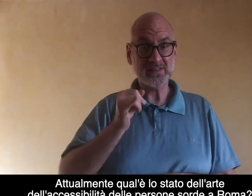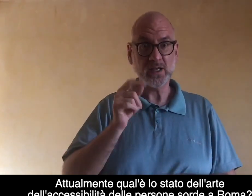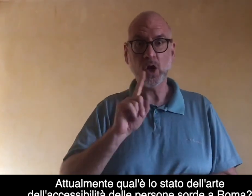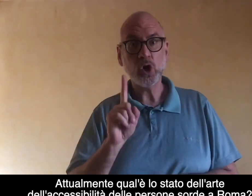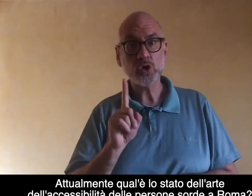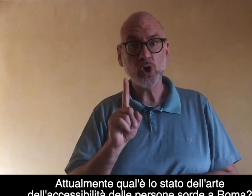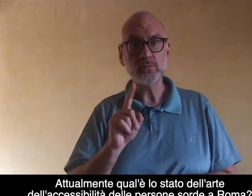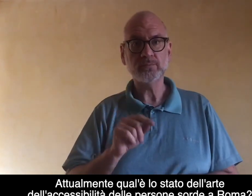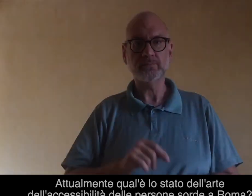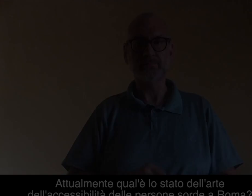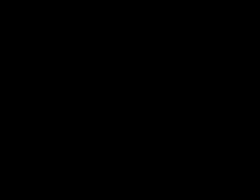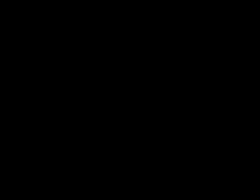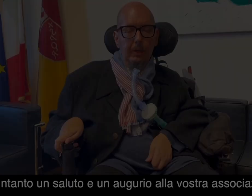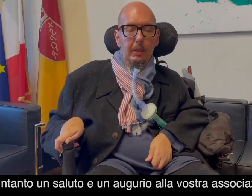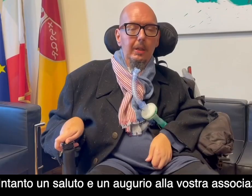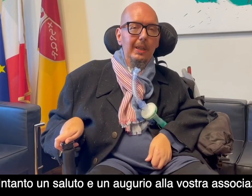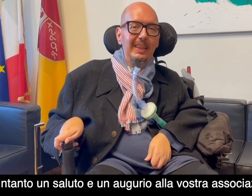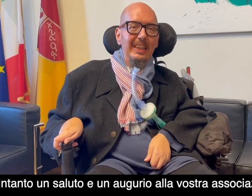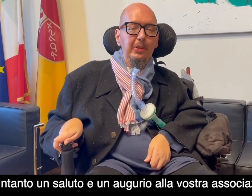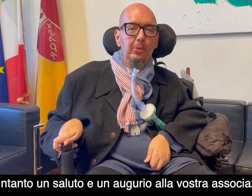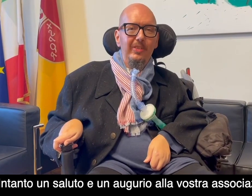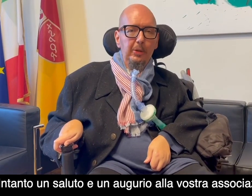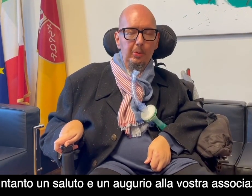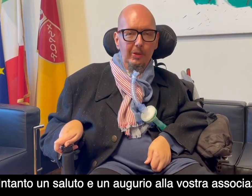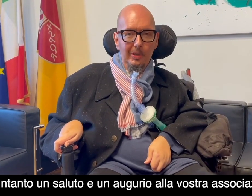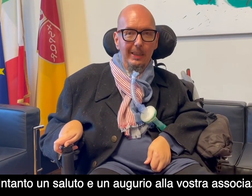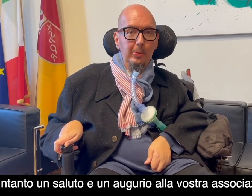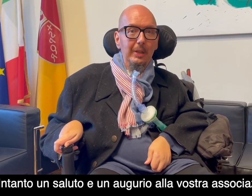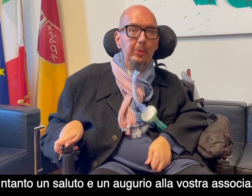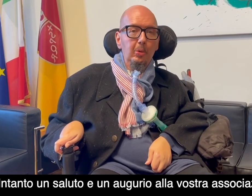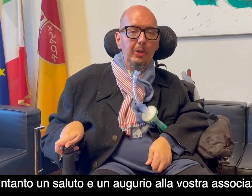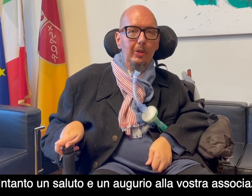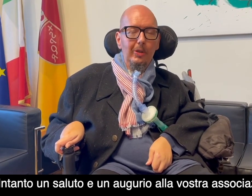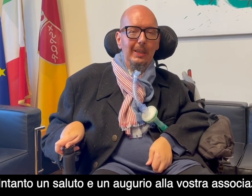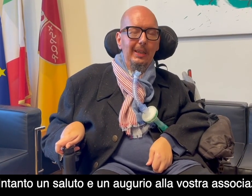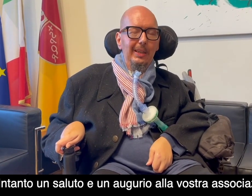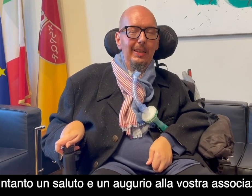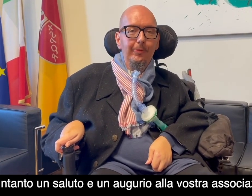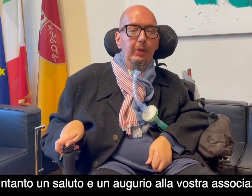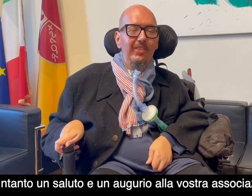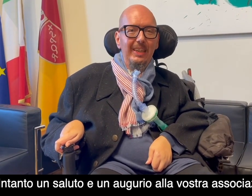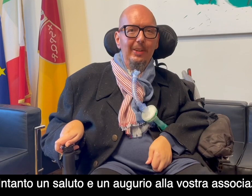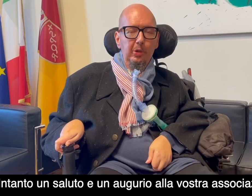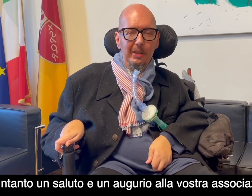a roma il banco un saluto e un arguto alla vostra associazione